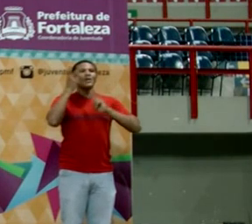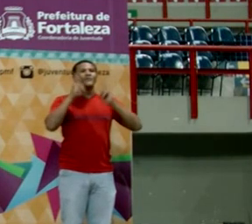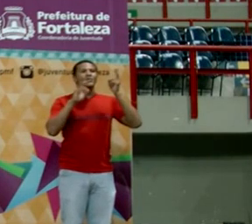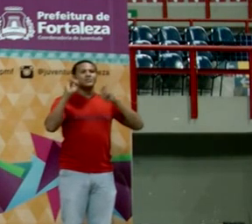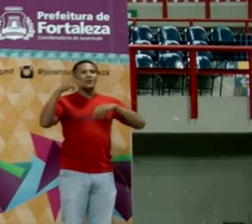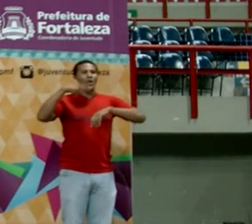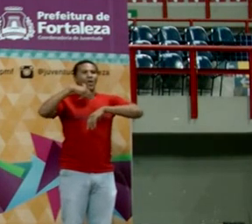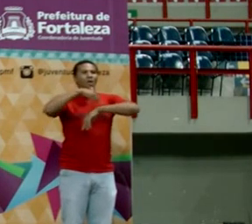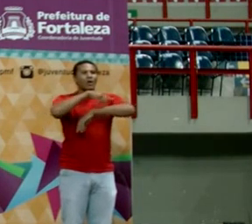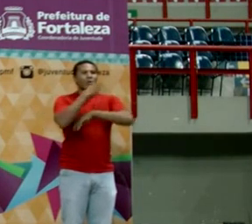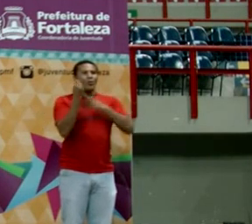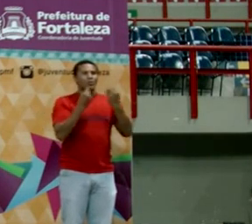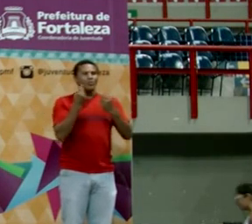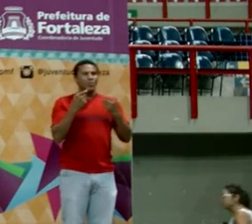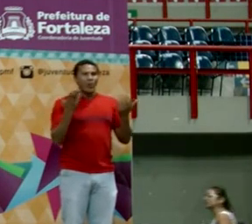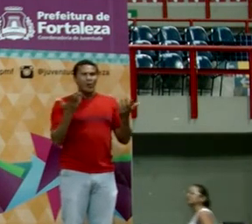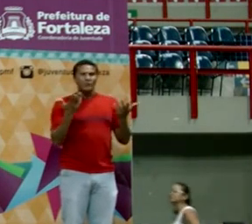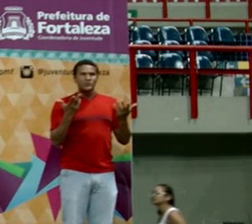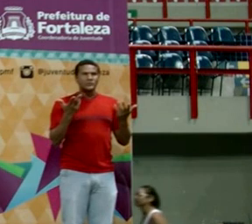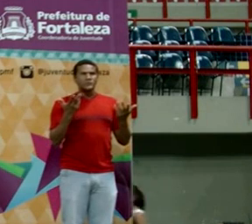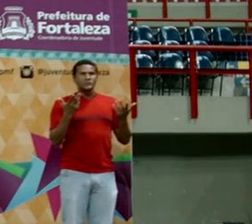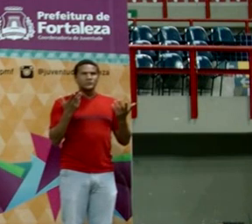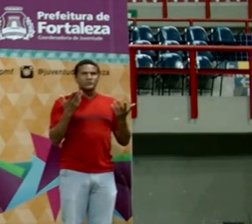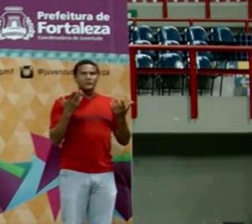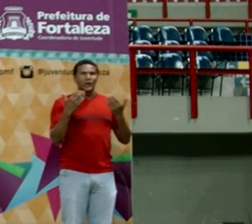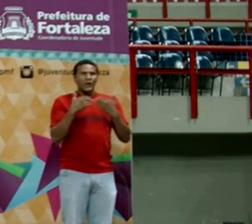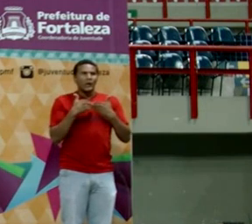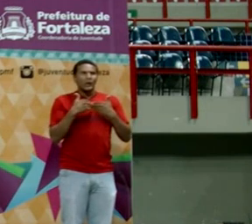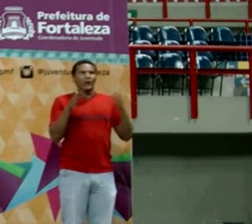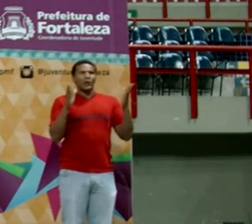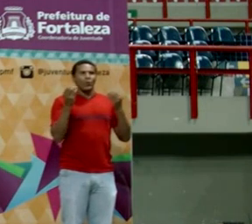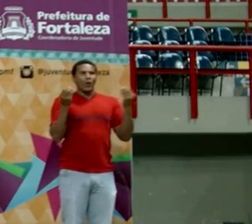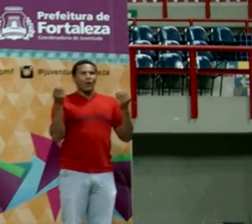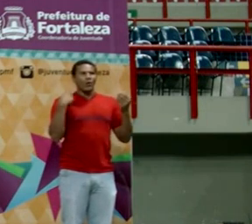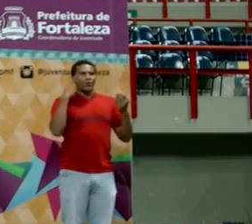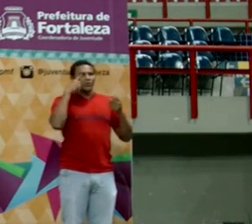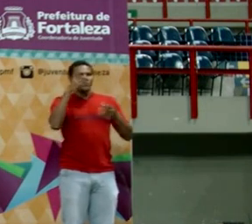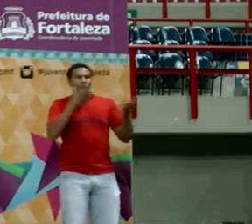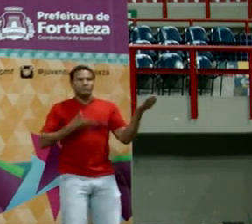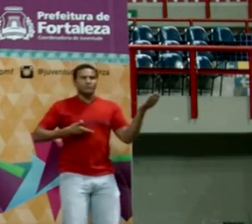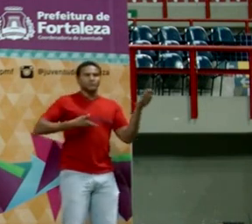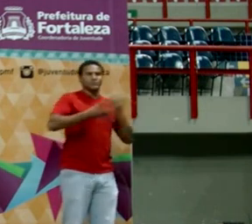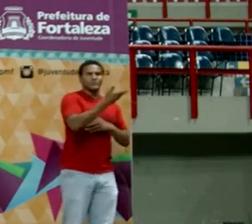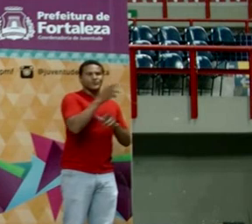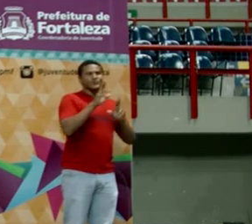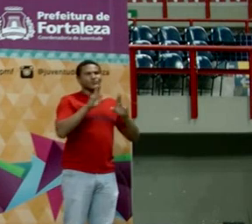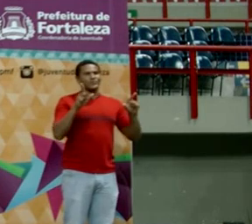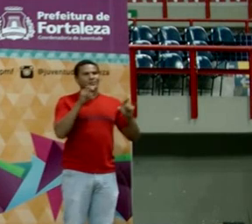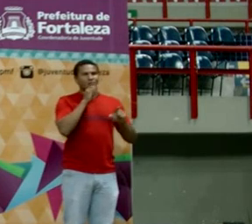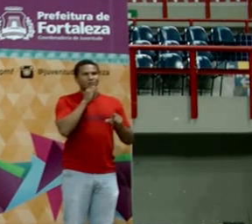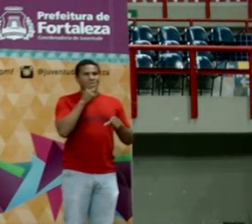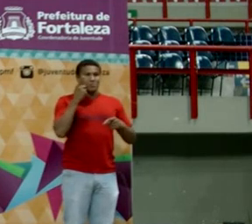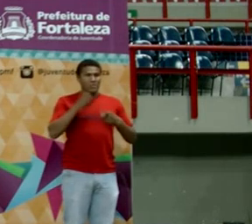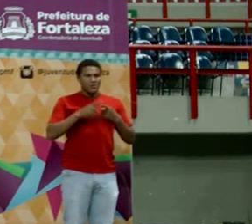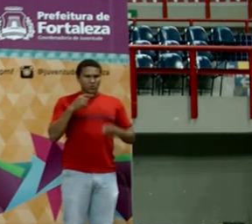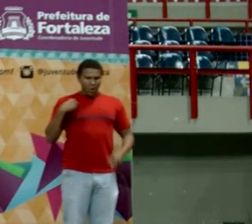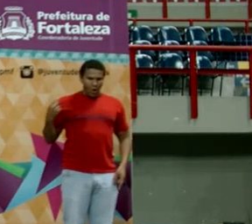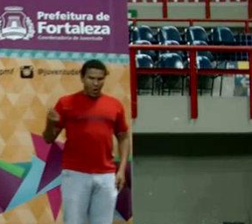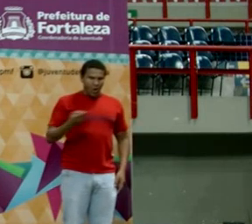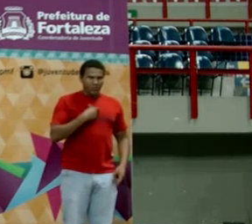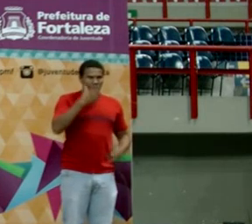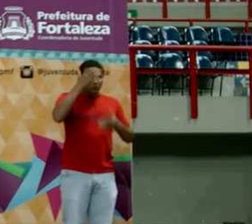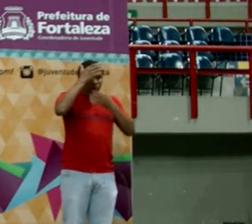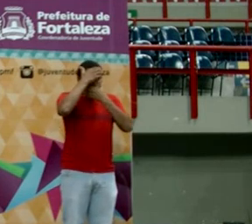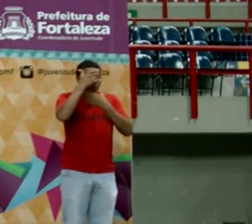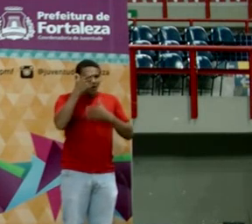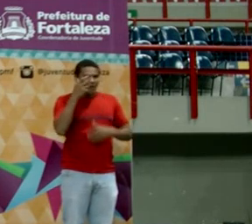samba. Qual das mulheres está sob exposição de humilhação? Aí você inverte os valores. Do mesmo jeito que a gente não vê humilhação